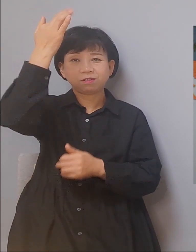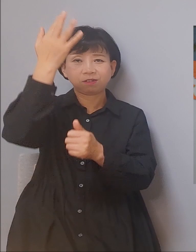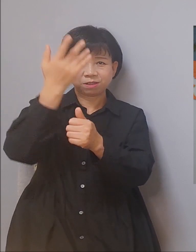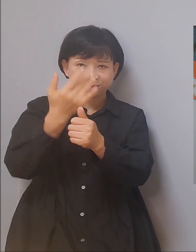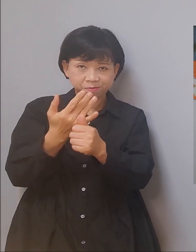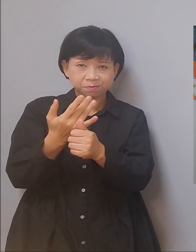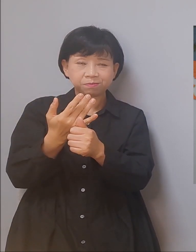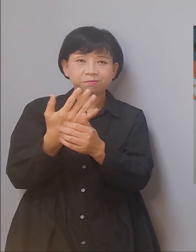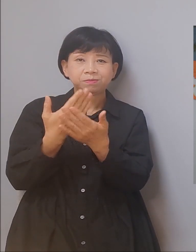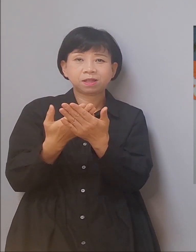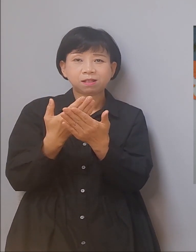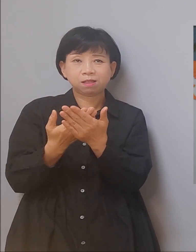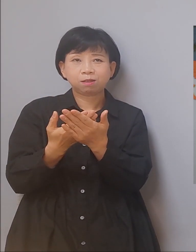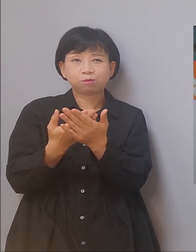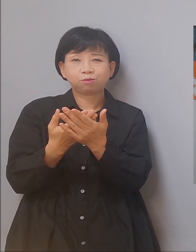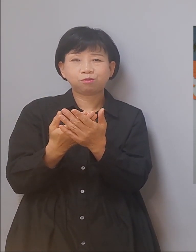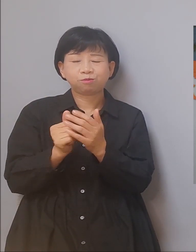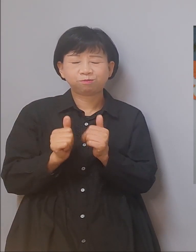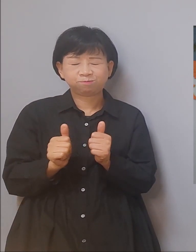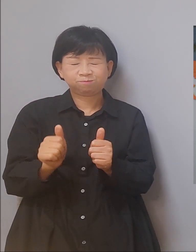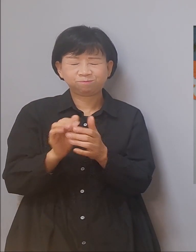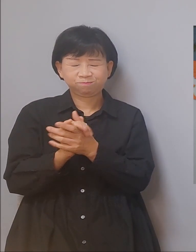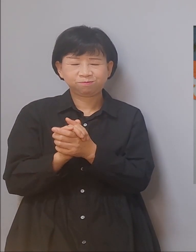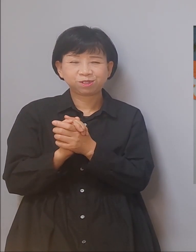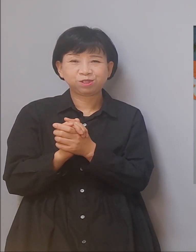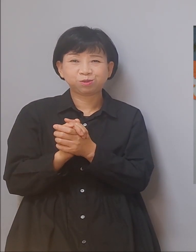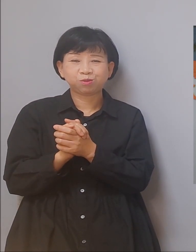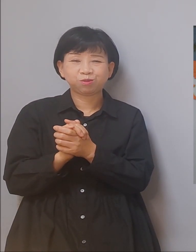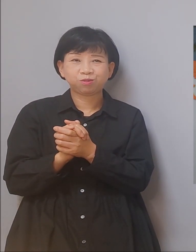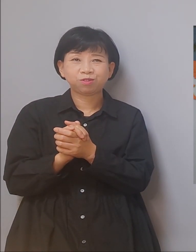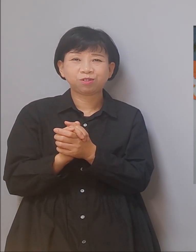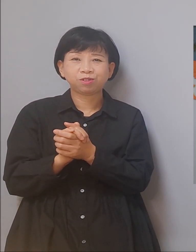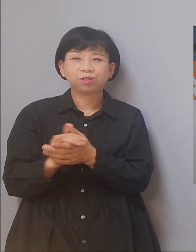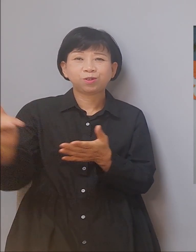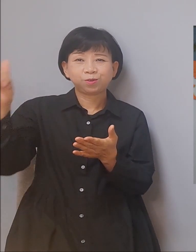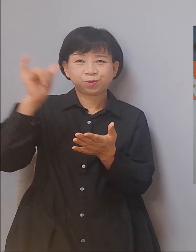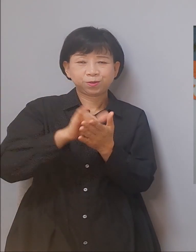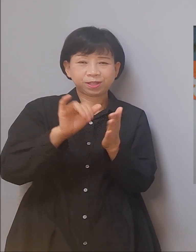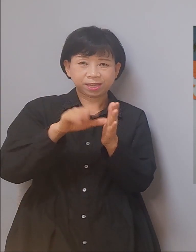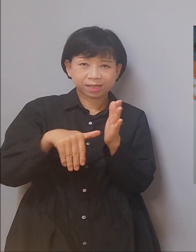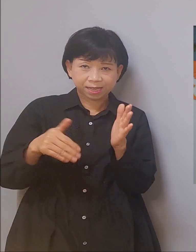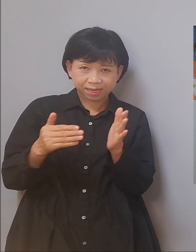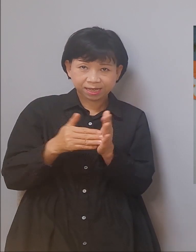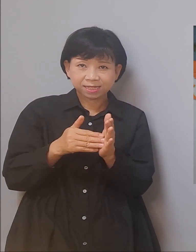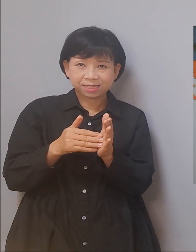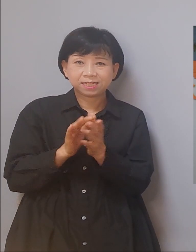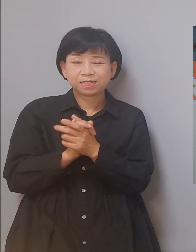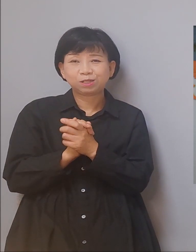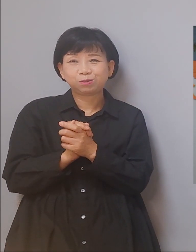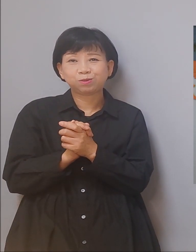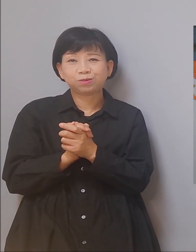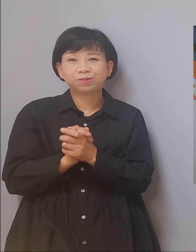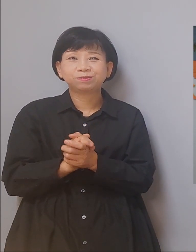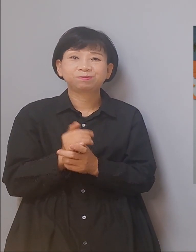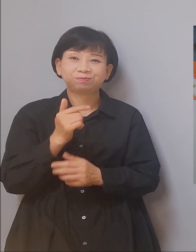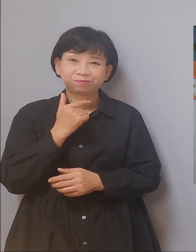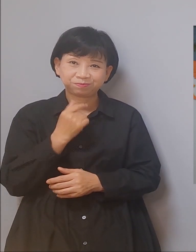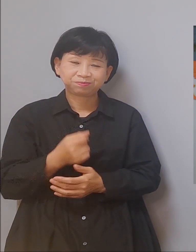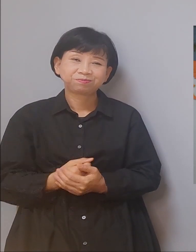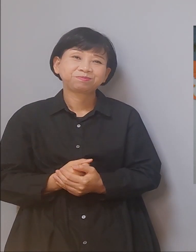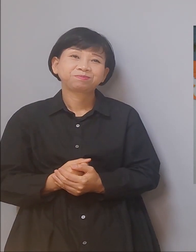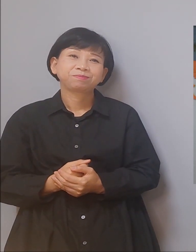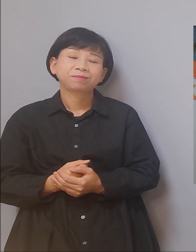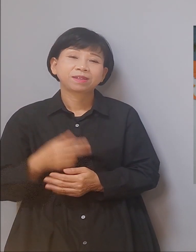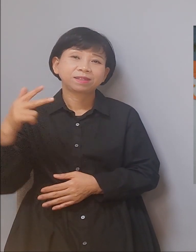불이 임하여 달라고 우리가 열심을 다하여 돌아오시는 그 길까지 우리가 함께 기도해 주셨으면 좋겠습니다.